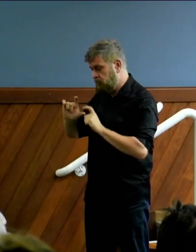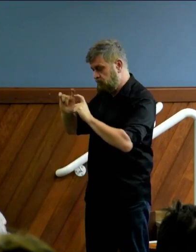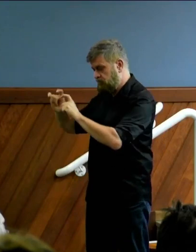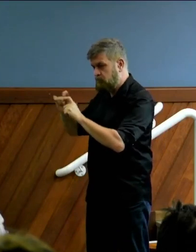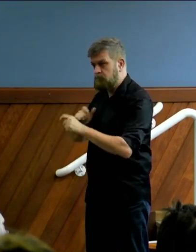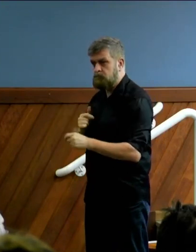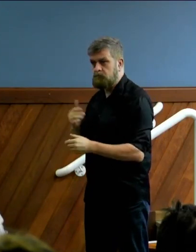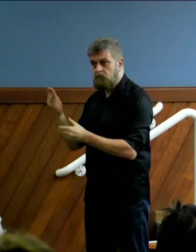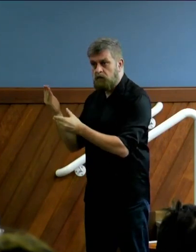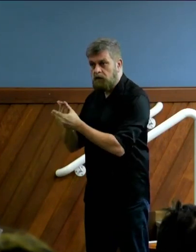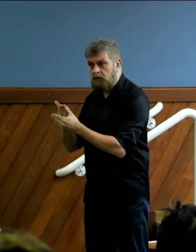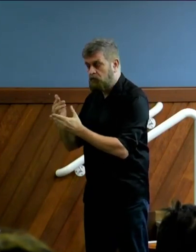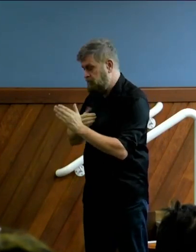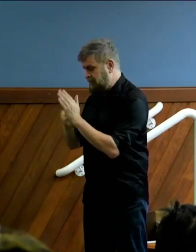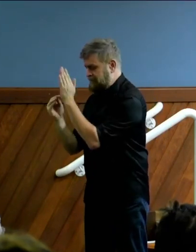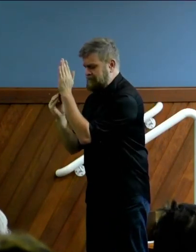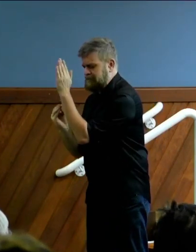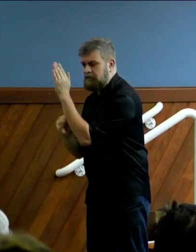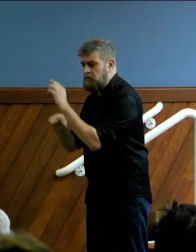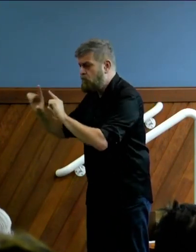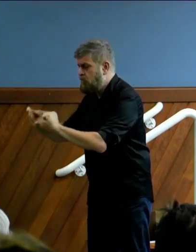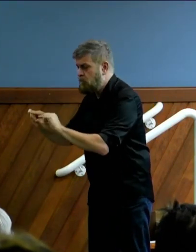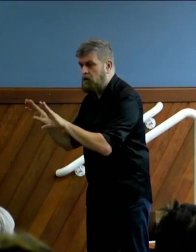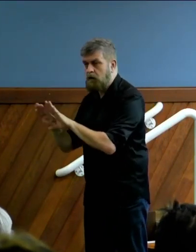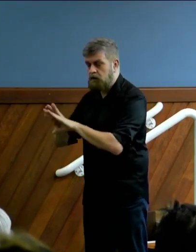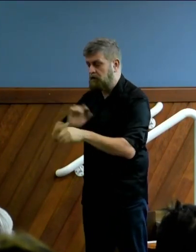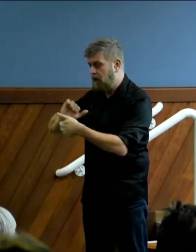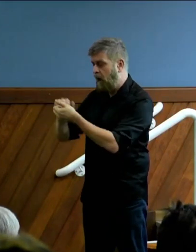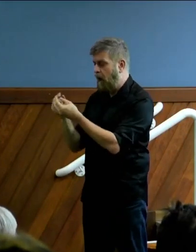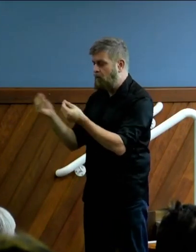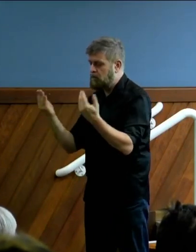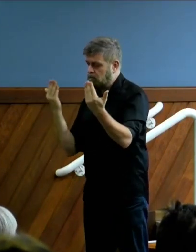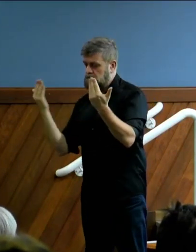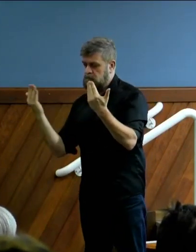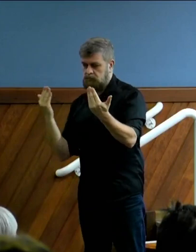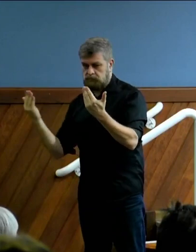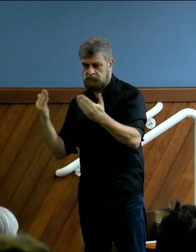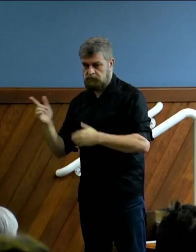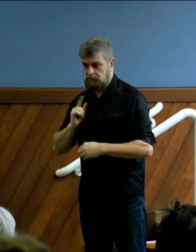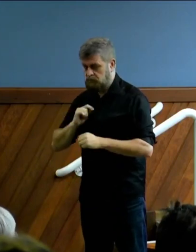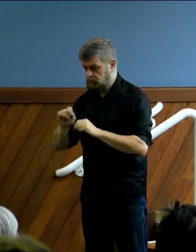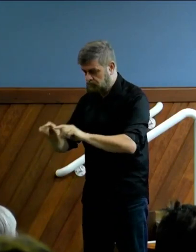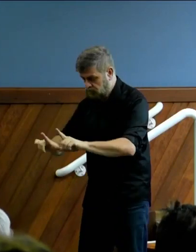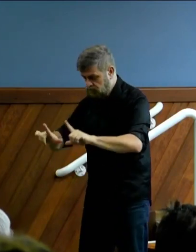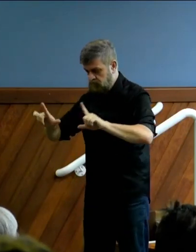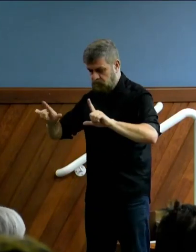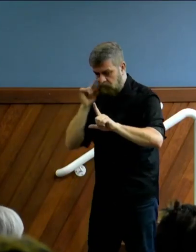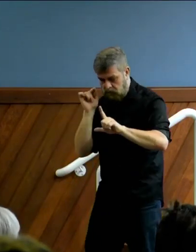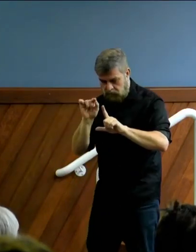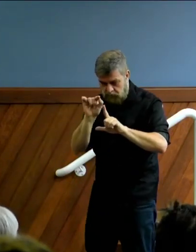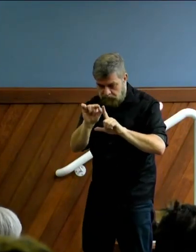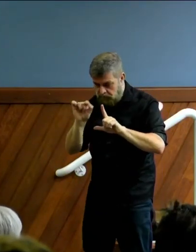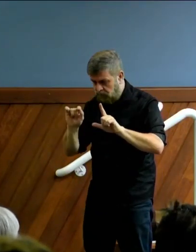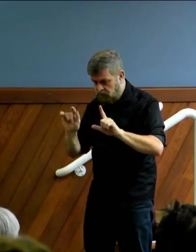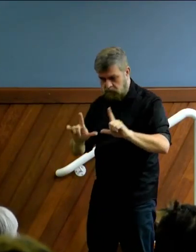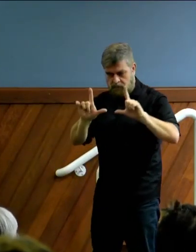dos arquivos é muito menor e a qualidade, quando a gente compara, pega um ponto e abre a tela, a gente tem duas telas,